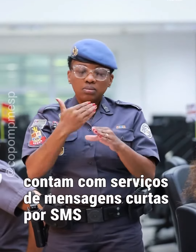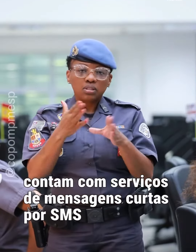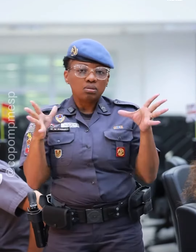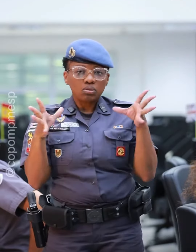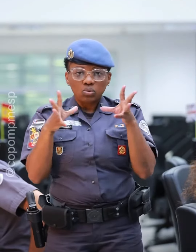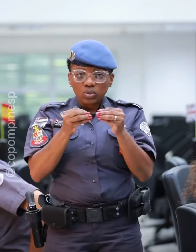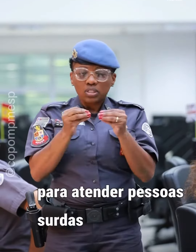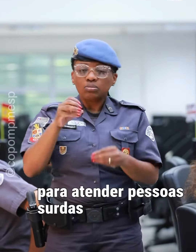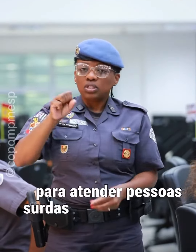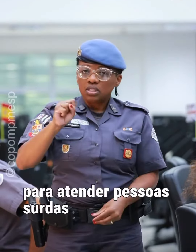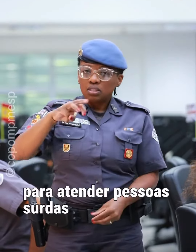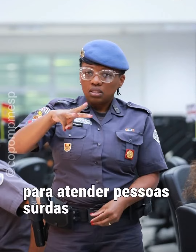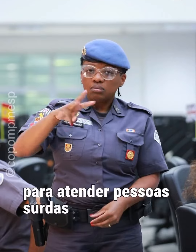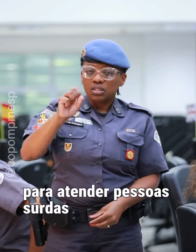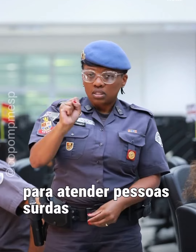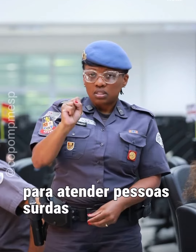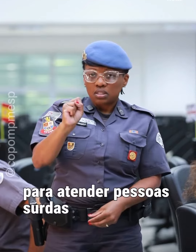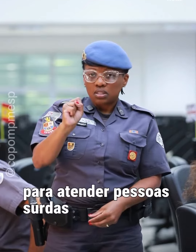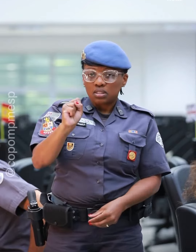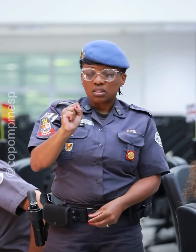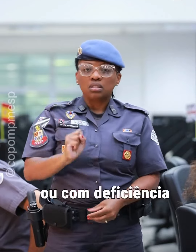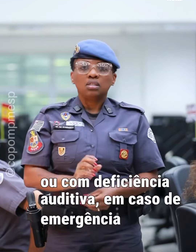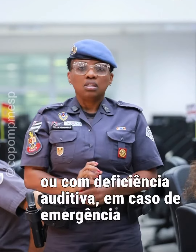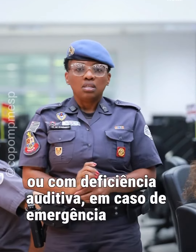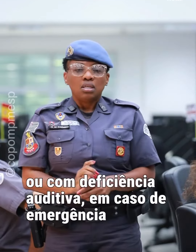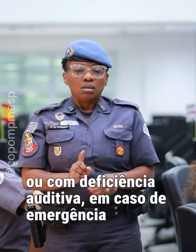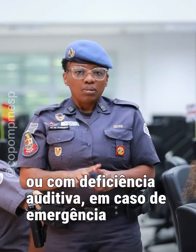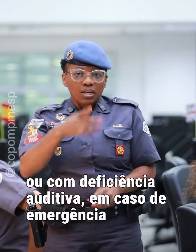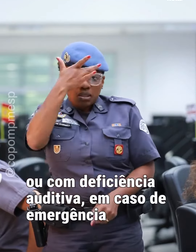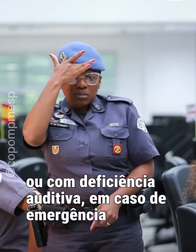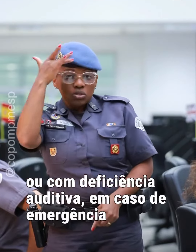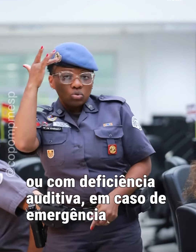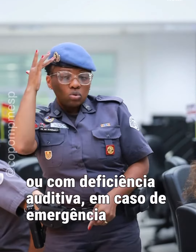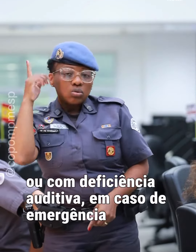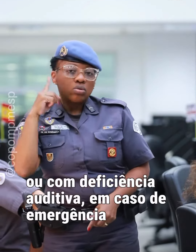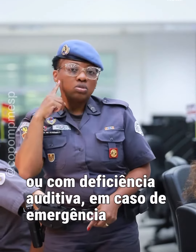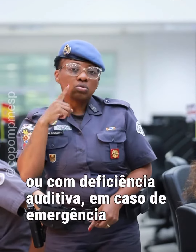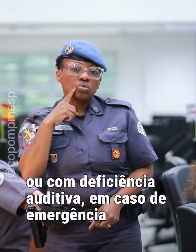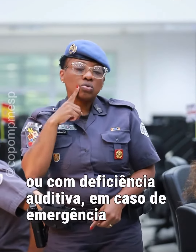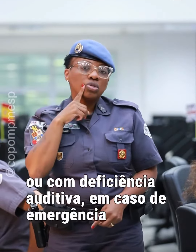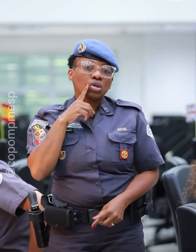para atender pessoas surdas ou com deficiência auditiva em caso de emergência?